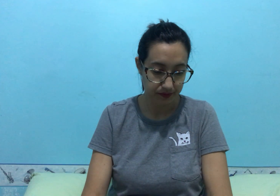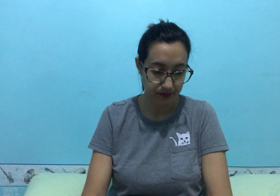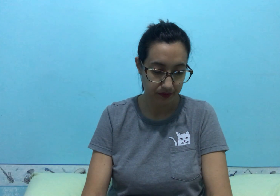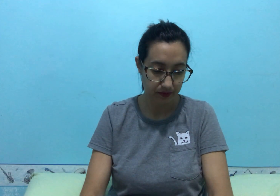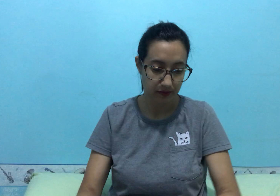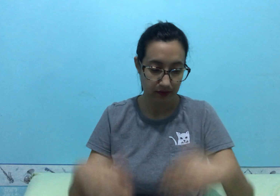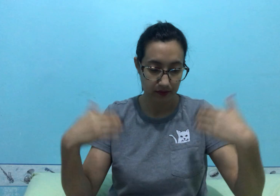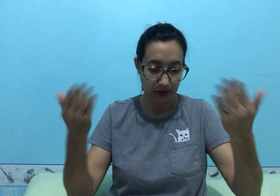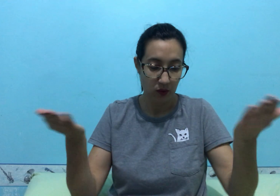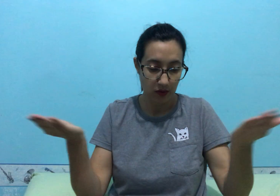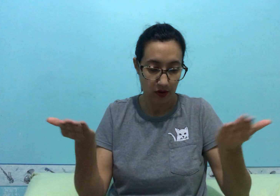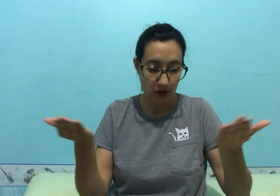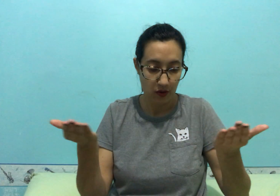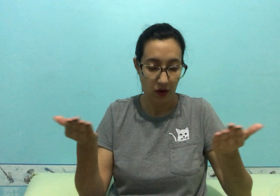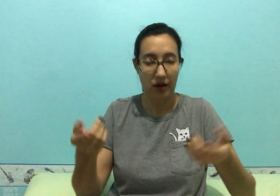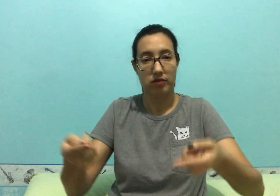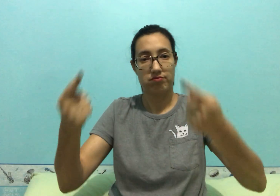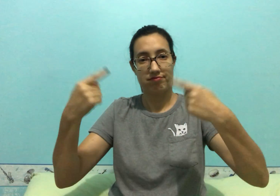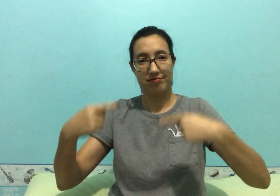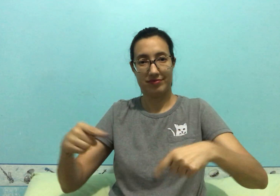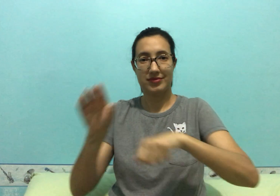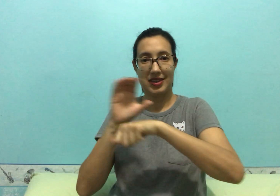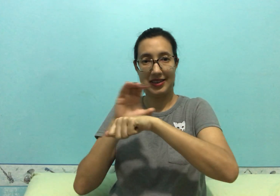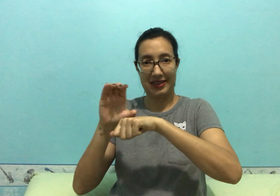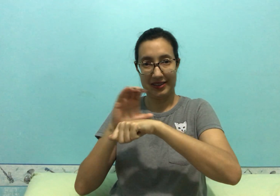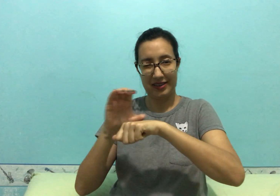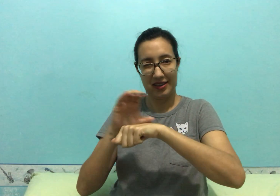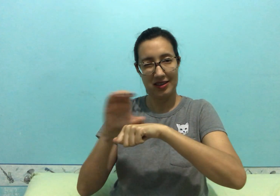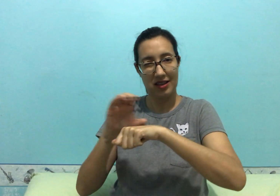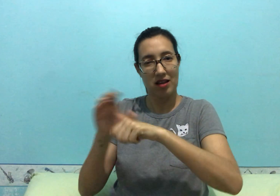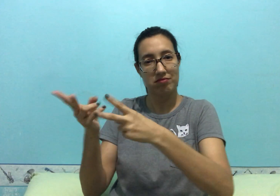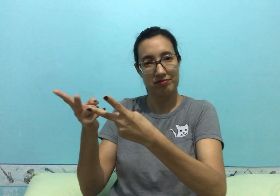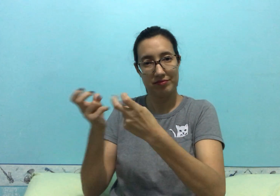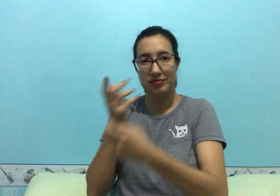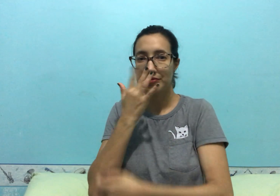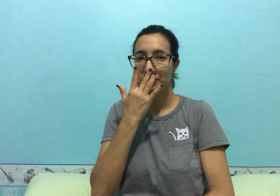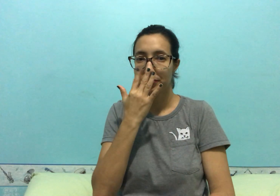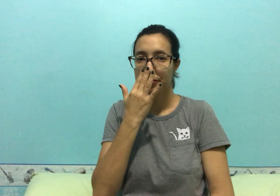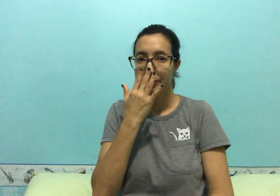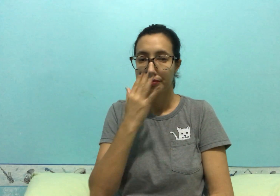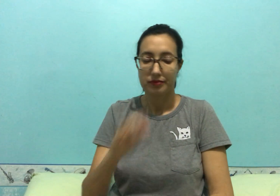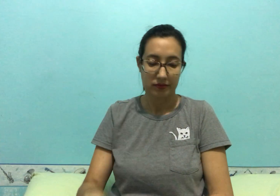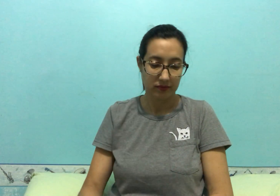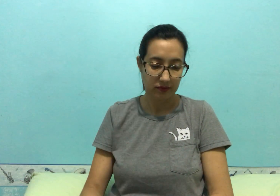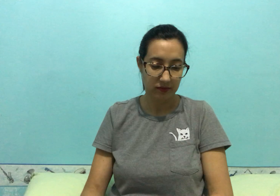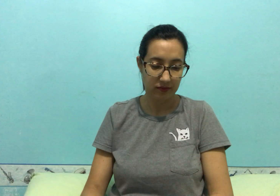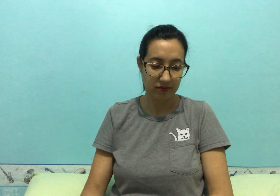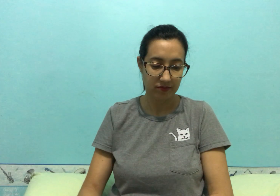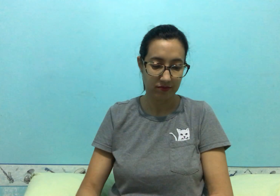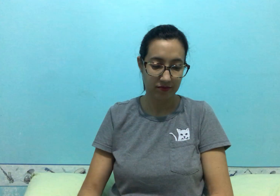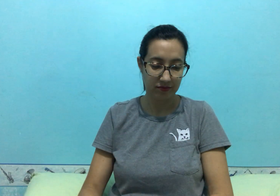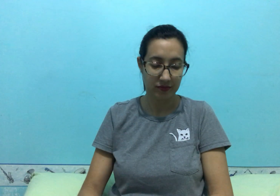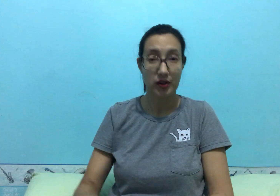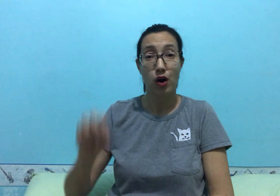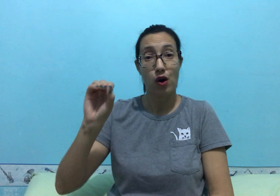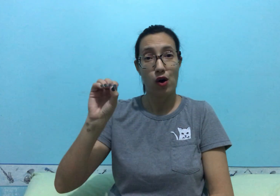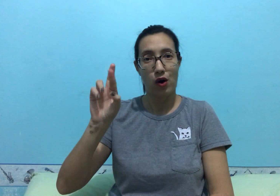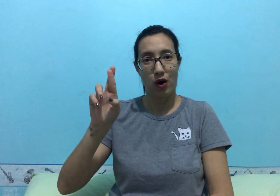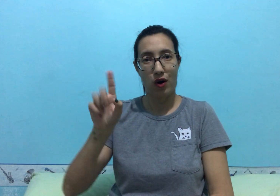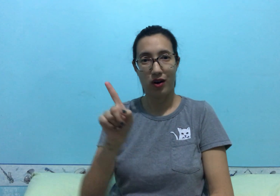OR, seguida de uma porta NOR, desculpe, seguida de uma porta NAND, né, e a equação. Veja que